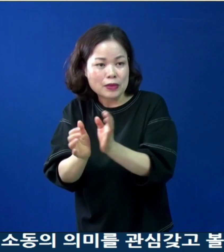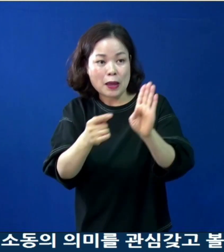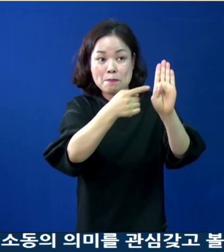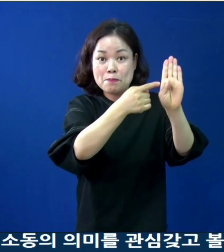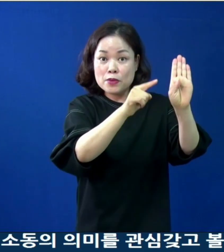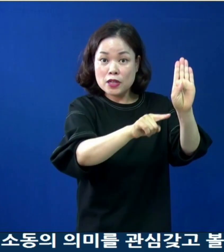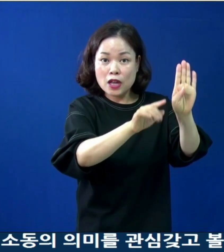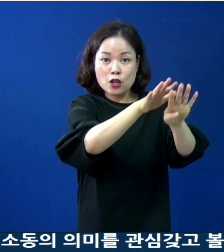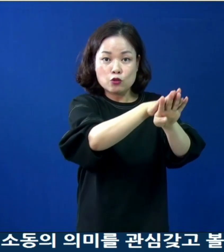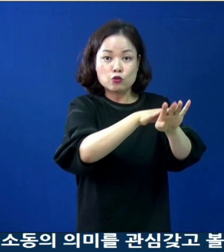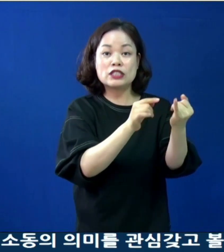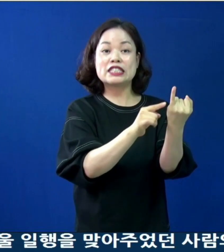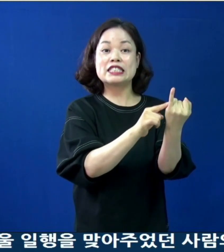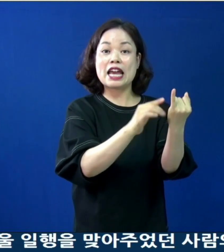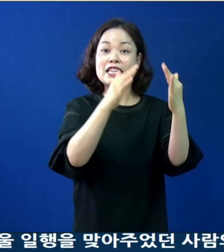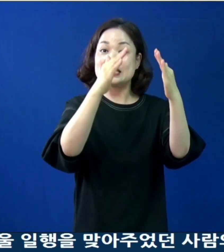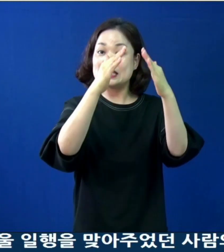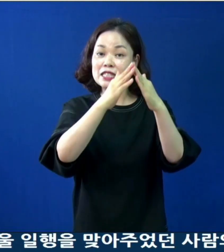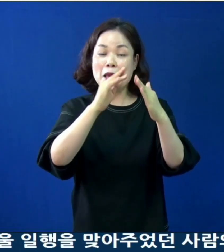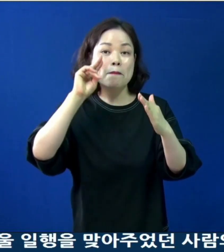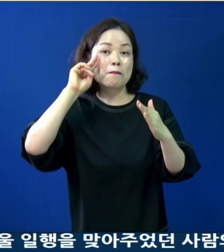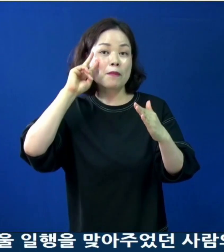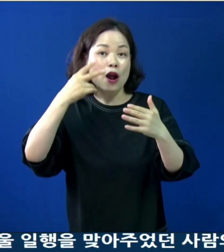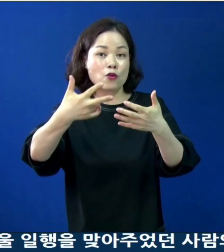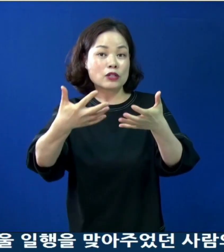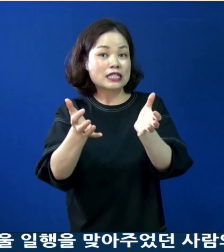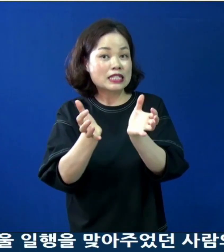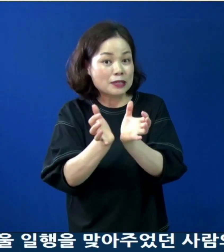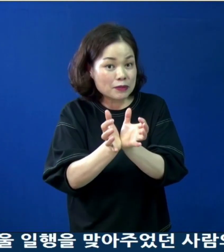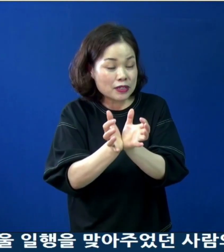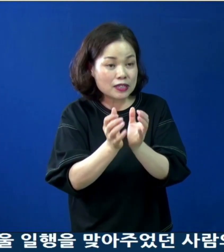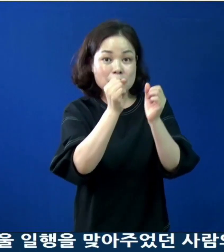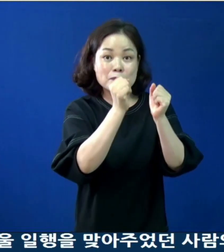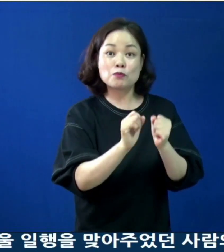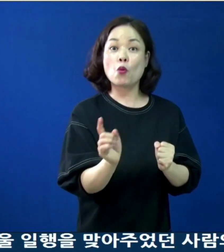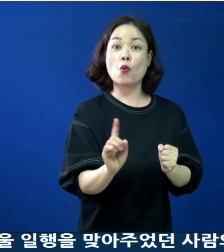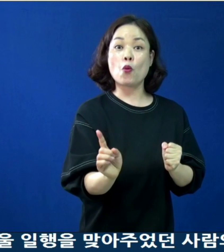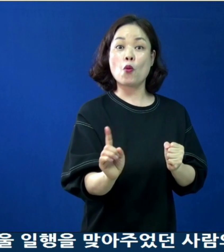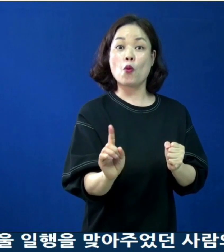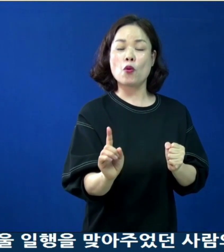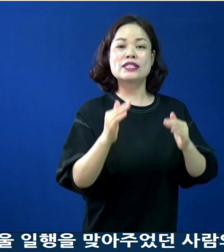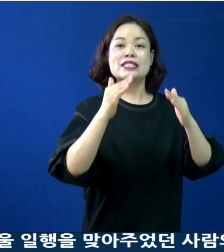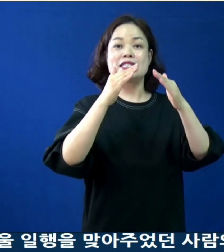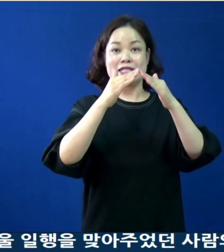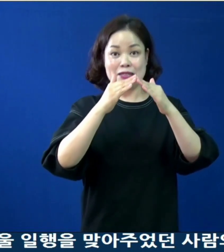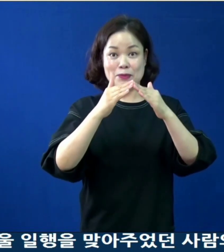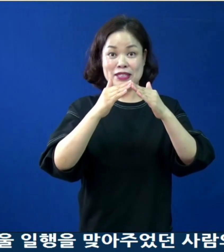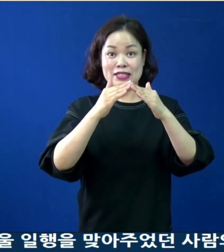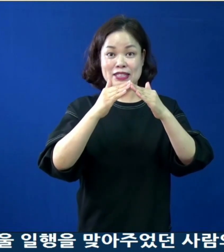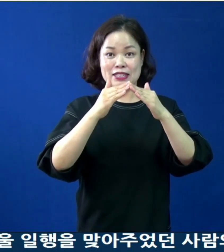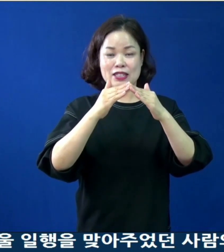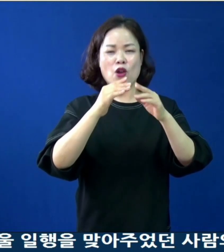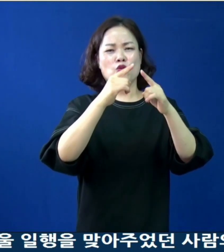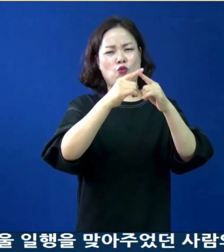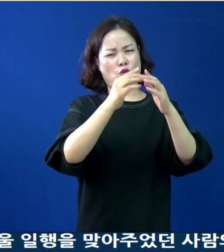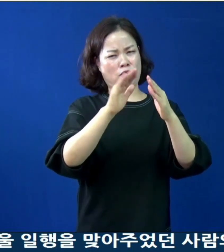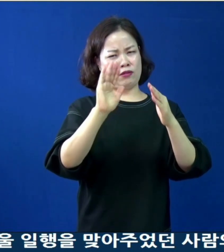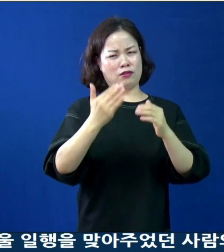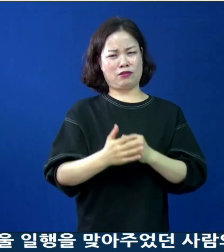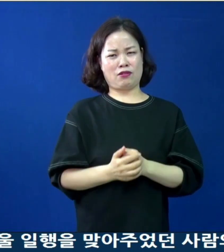보니까 루디아의 집에 바울 일행이 머물고 나니까 그 집이 뭐가 됐어요? 집이 교회가